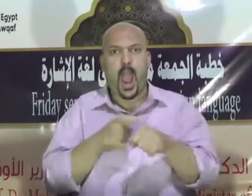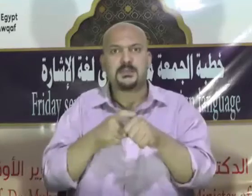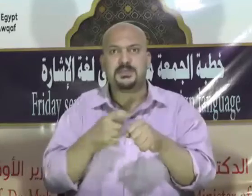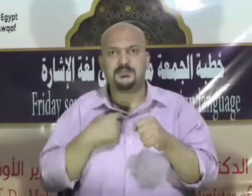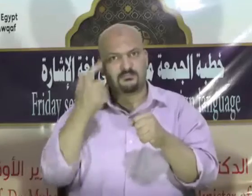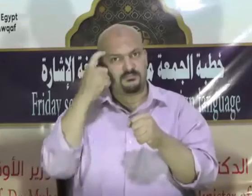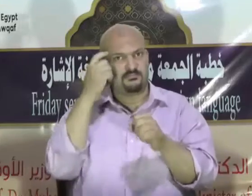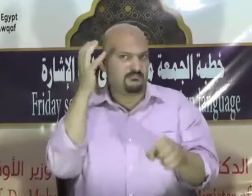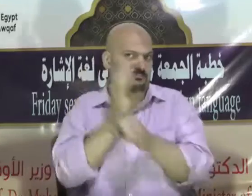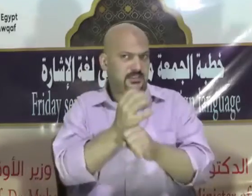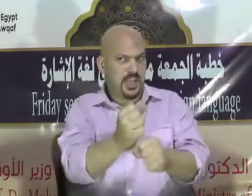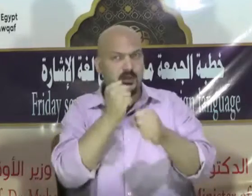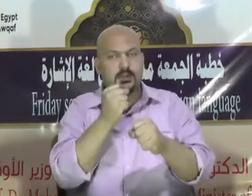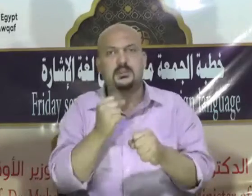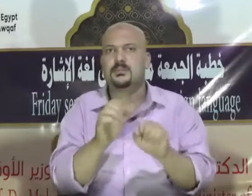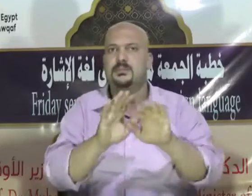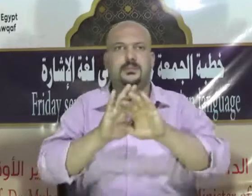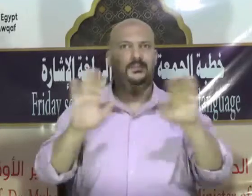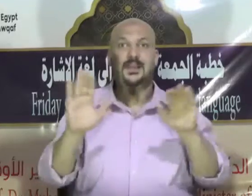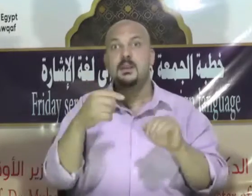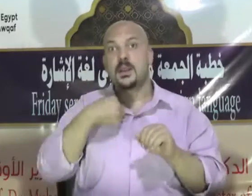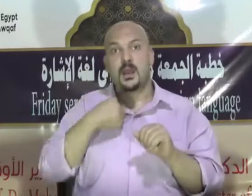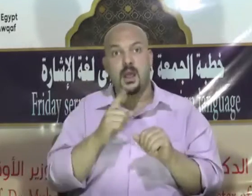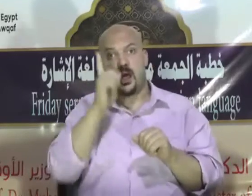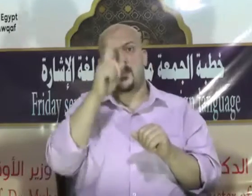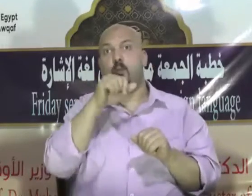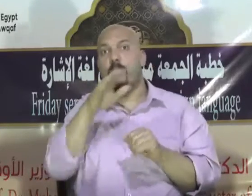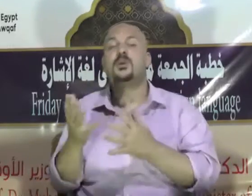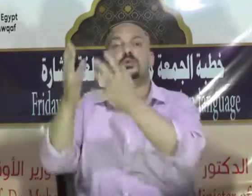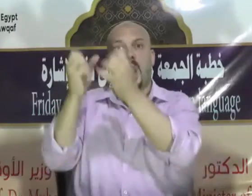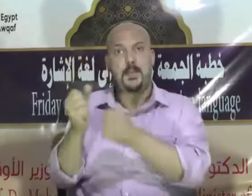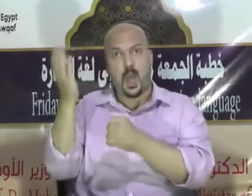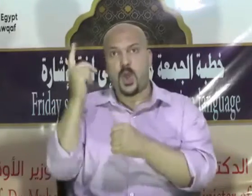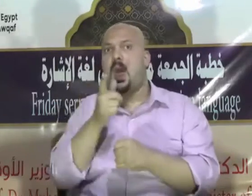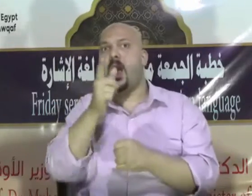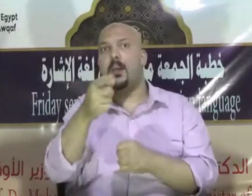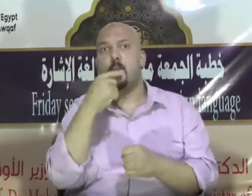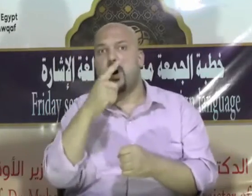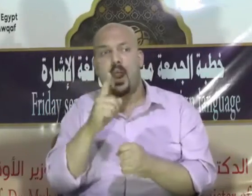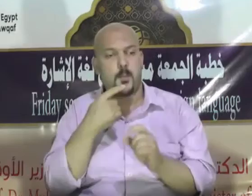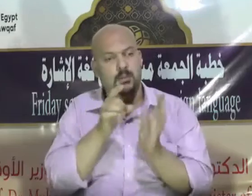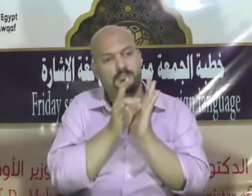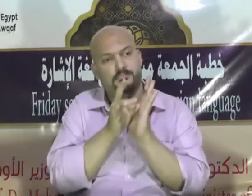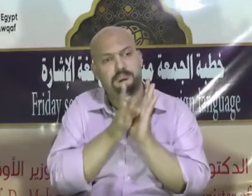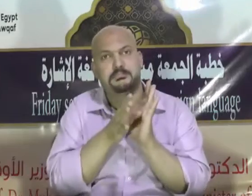يقول نبينا صلى الله عليه وسلم: إن الله قد أذهب عنكم عبية